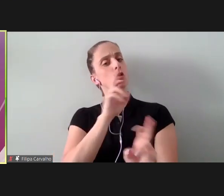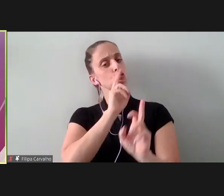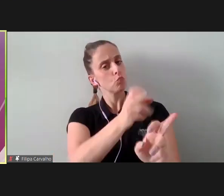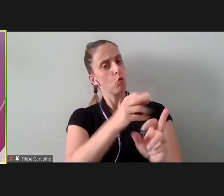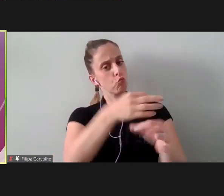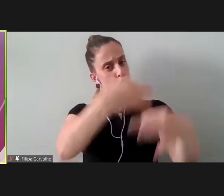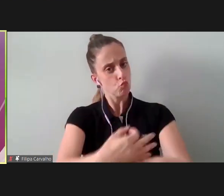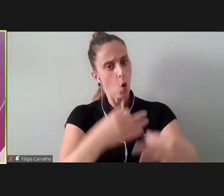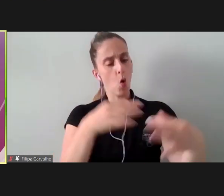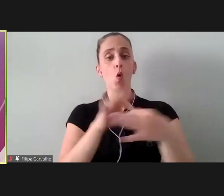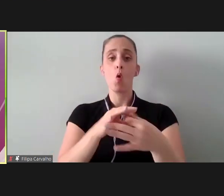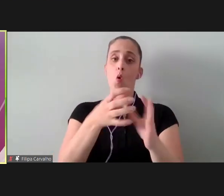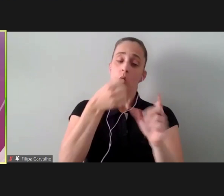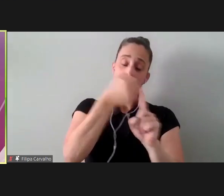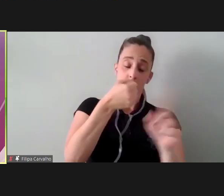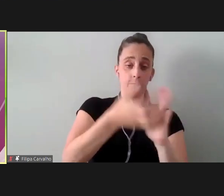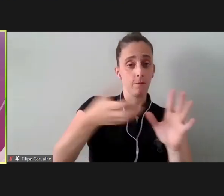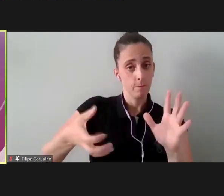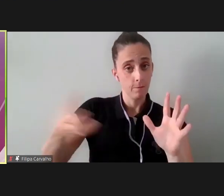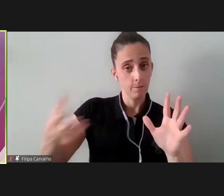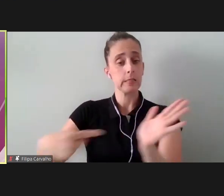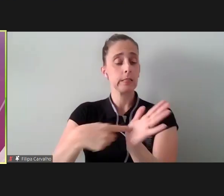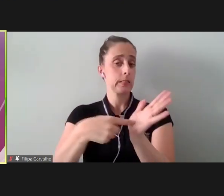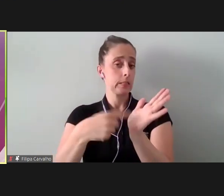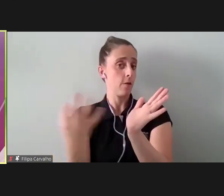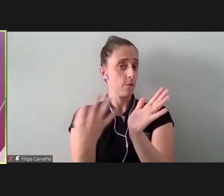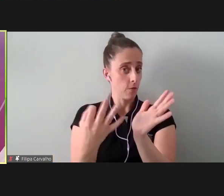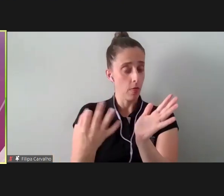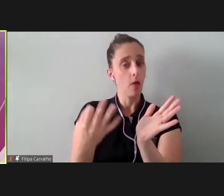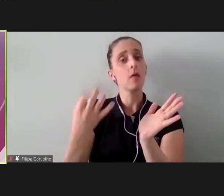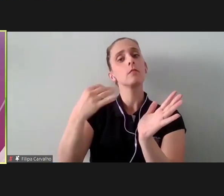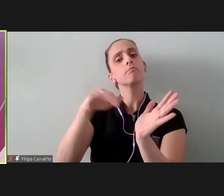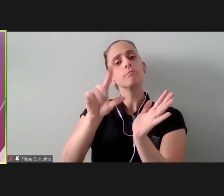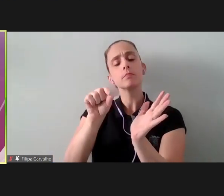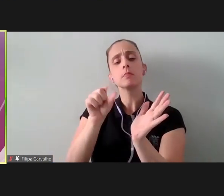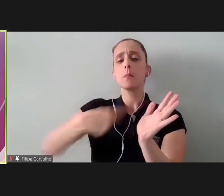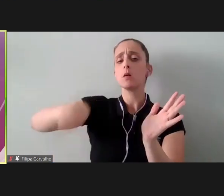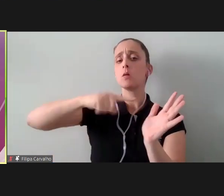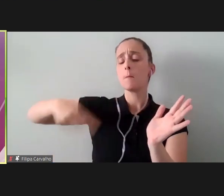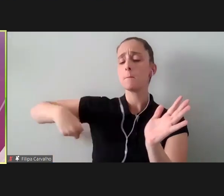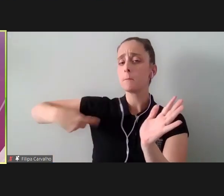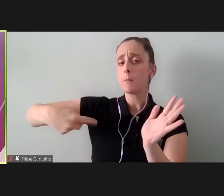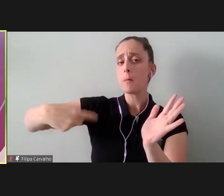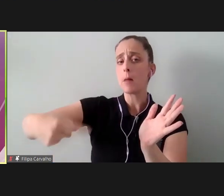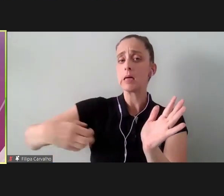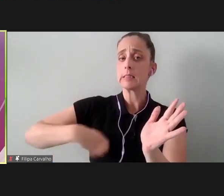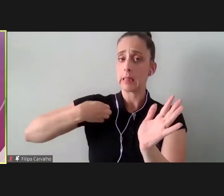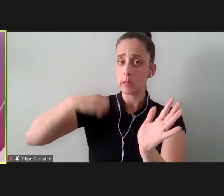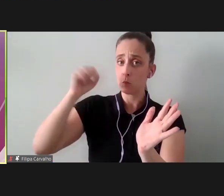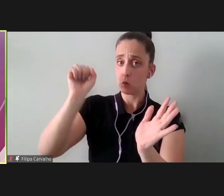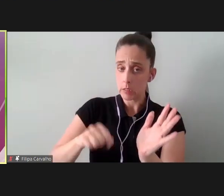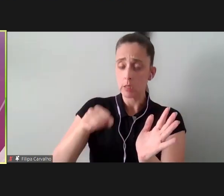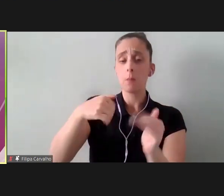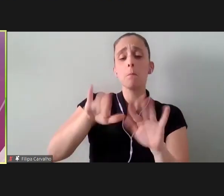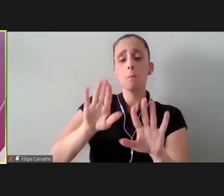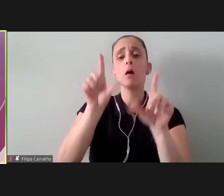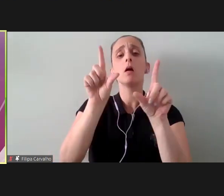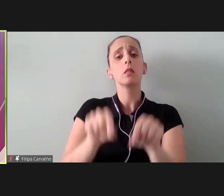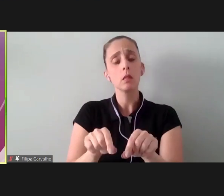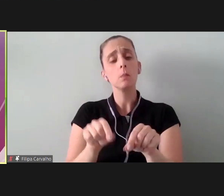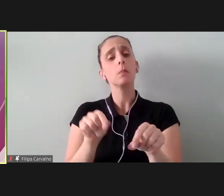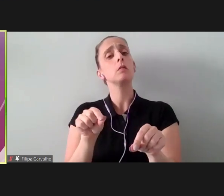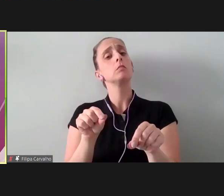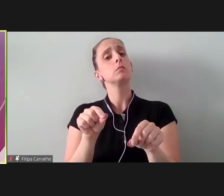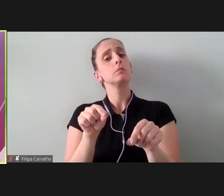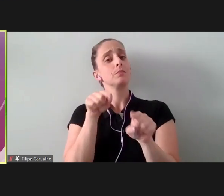complexos e exigentes, todos sabemos que são, e que se colocam no nosso dia a dia, mas também se colocam e